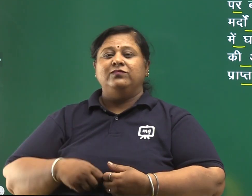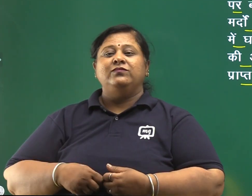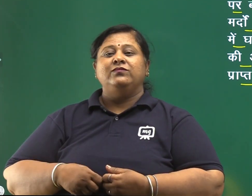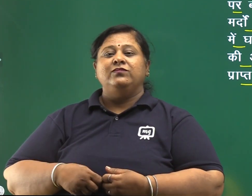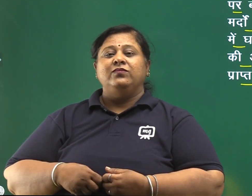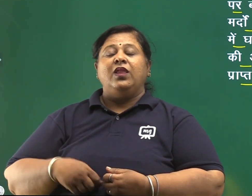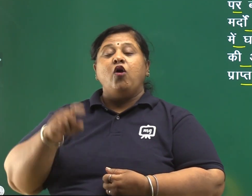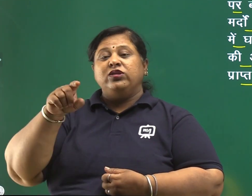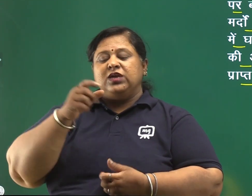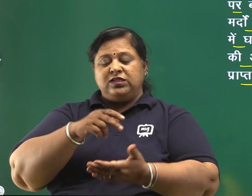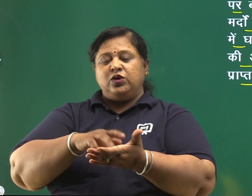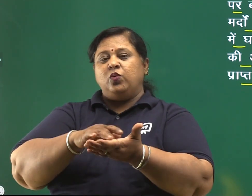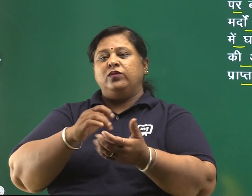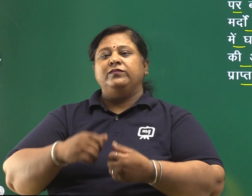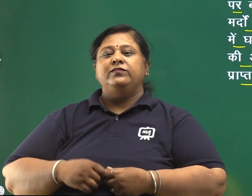झांसी को